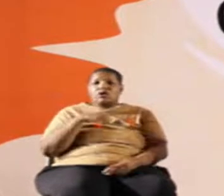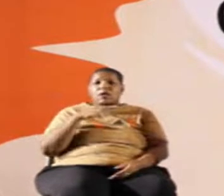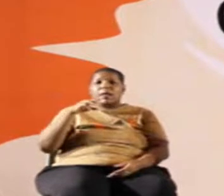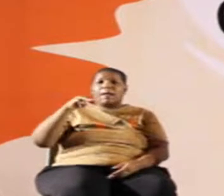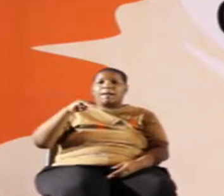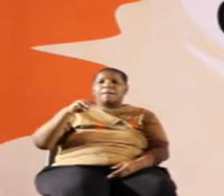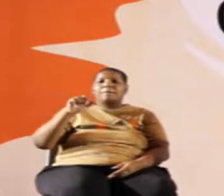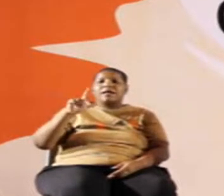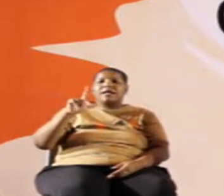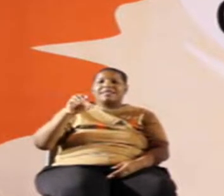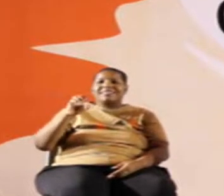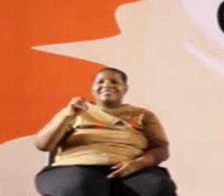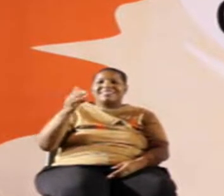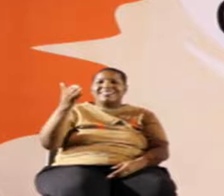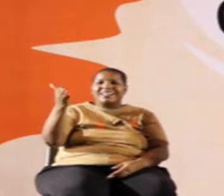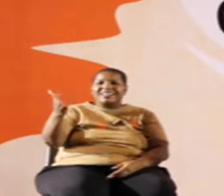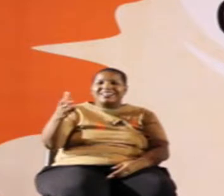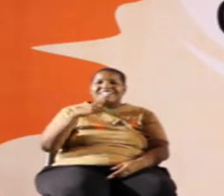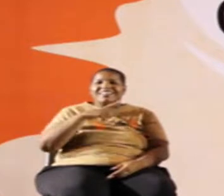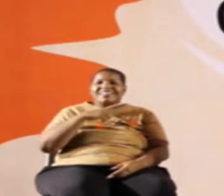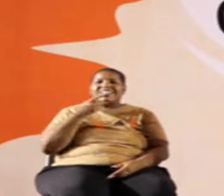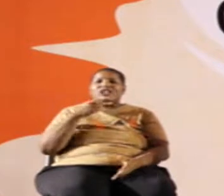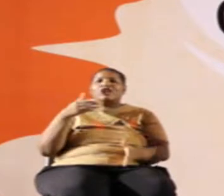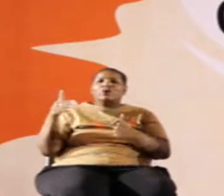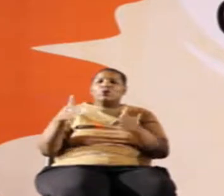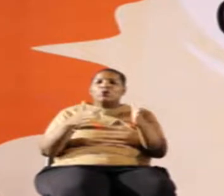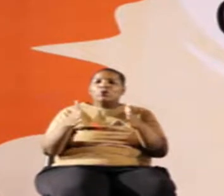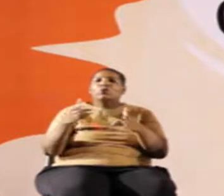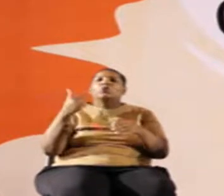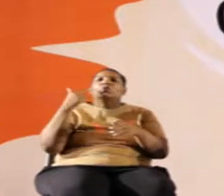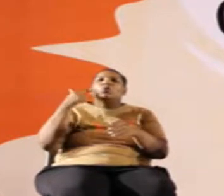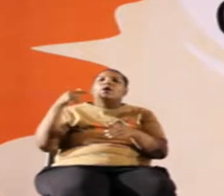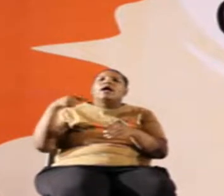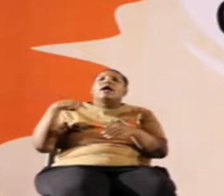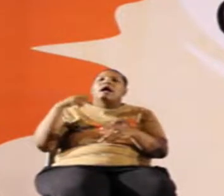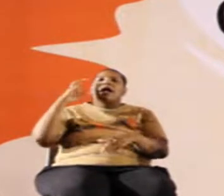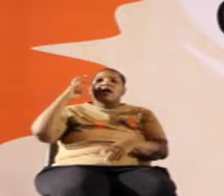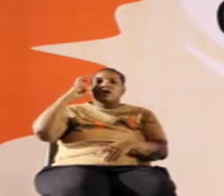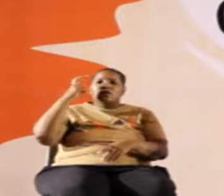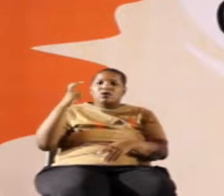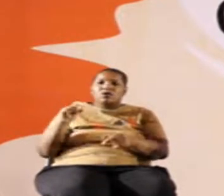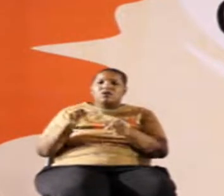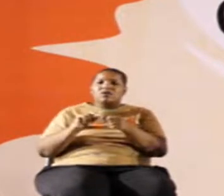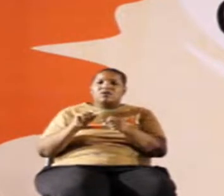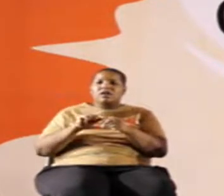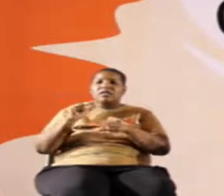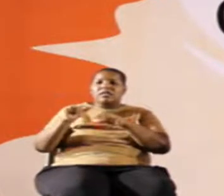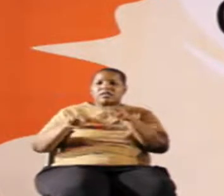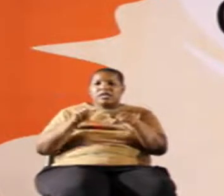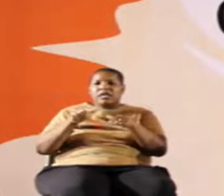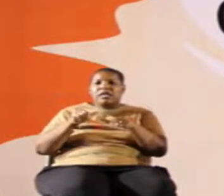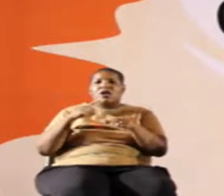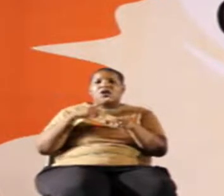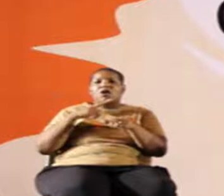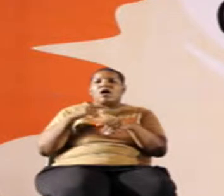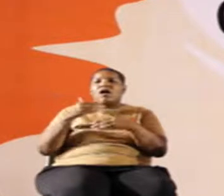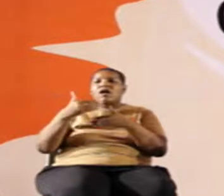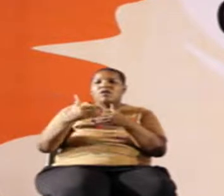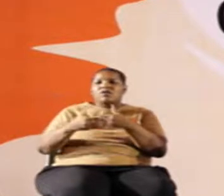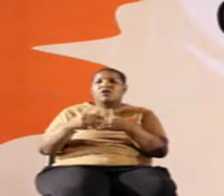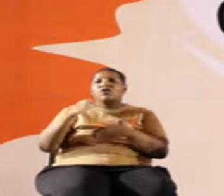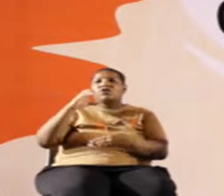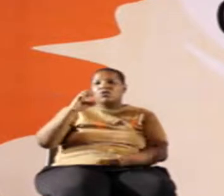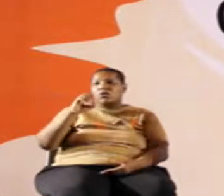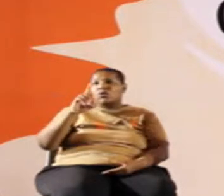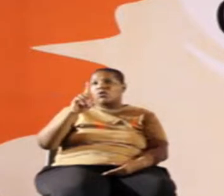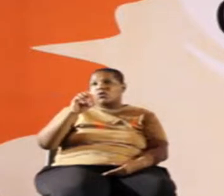do que eu do caminho da cultura, né, pelo trabalho que faz à frente do Olodum. Mas,